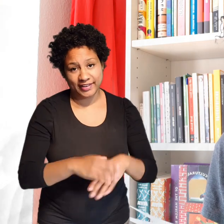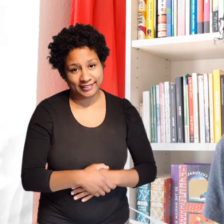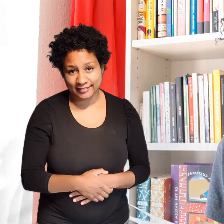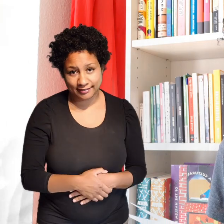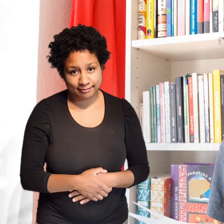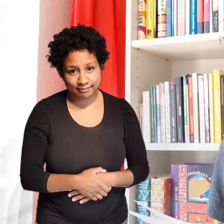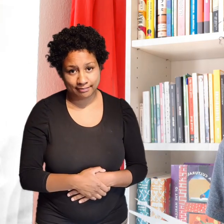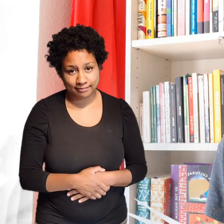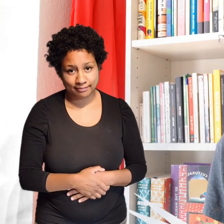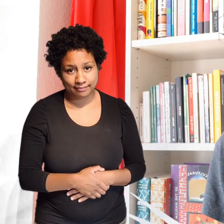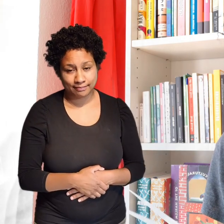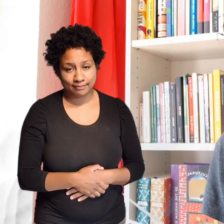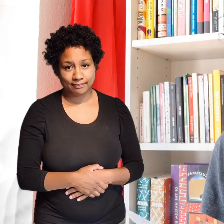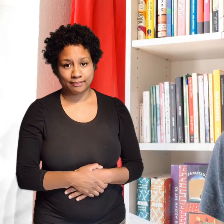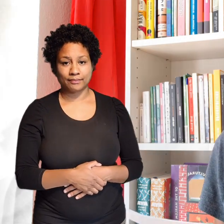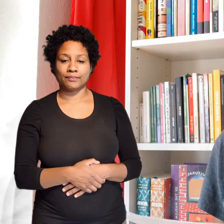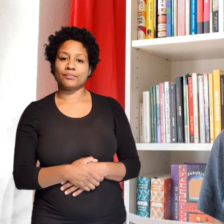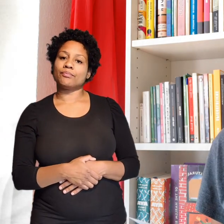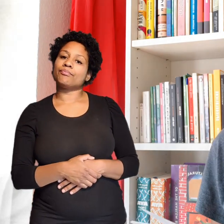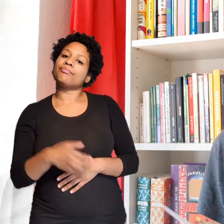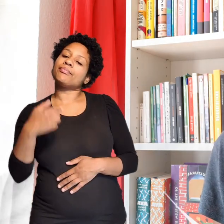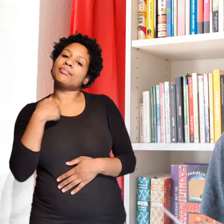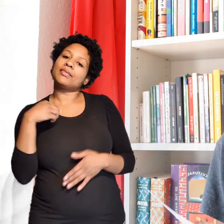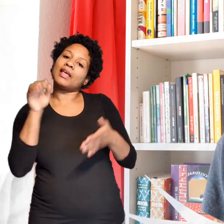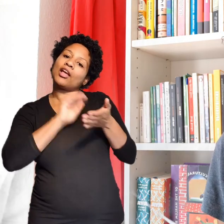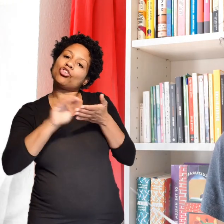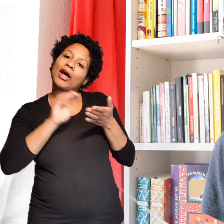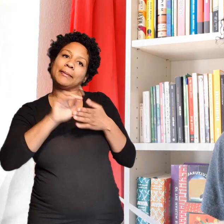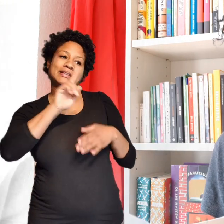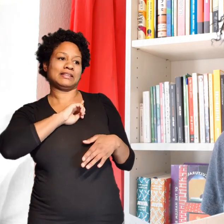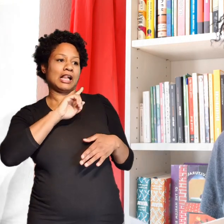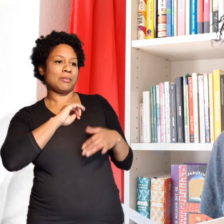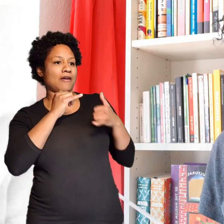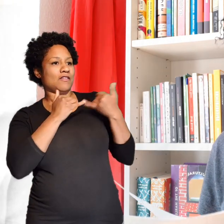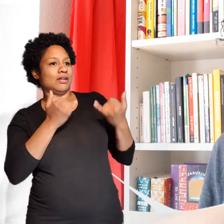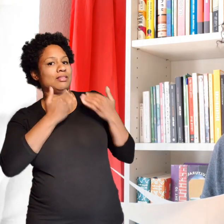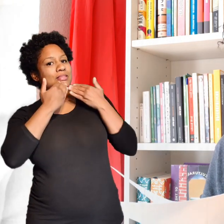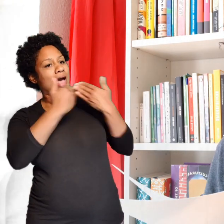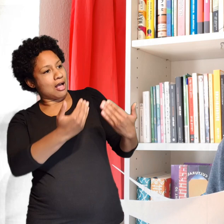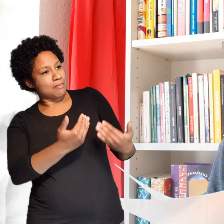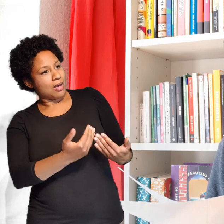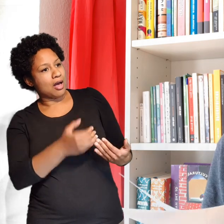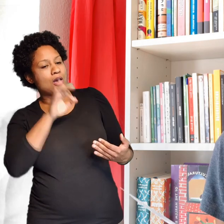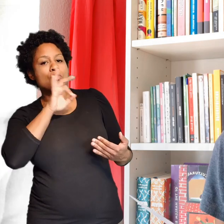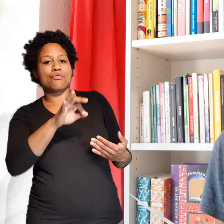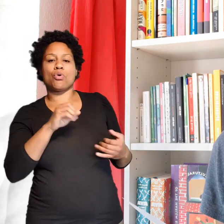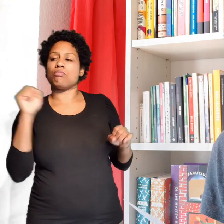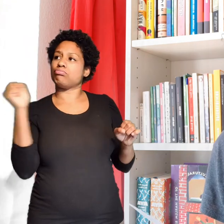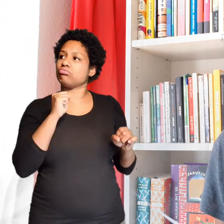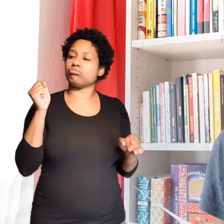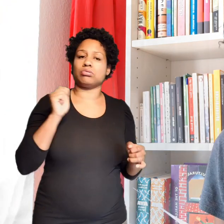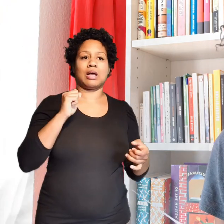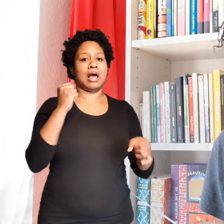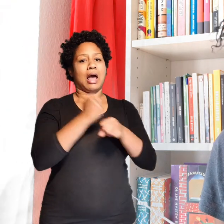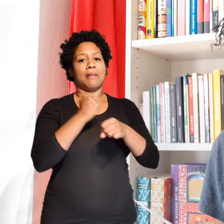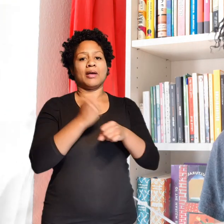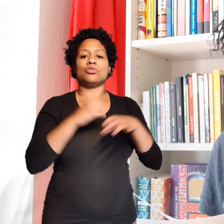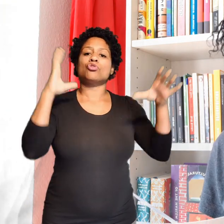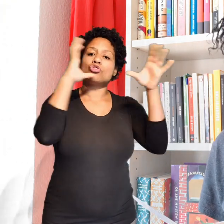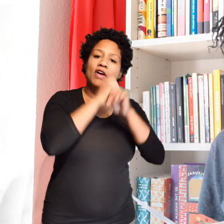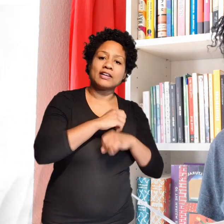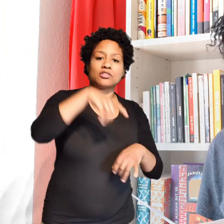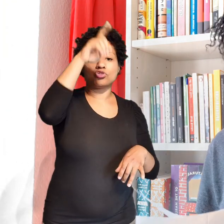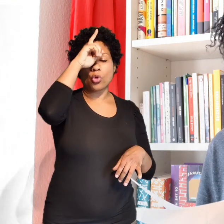entschuldigen. Ich schreibe in Dankbarkeit für die bahnbrechende Arbeit der schwarzen deutschen Aktivistin, Pädagogin